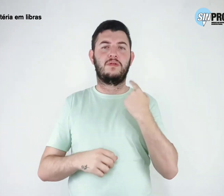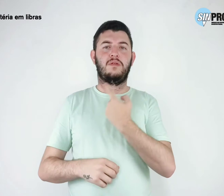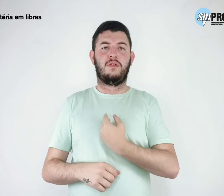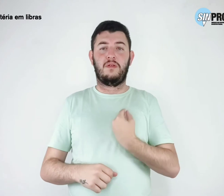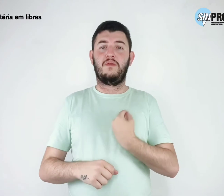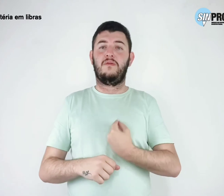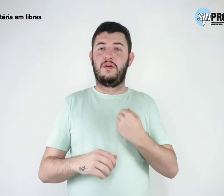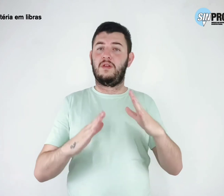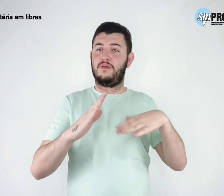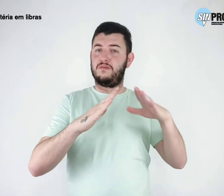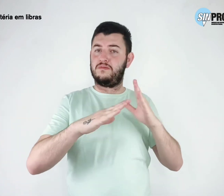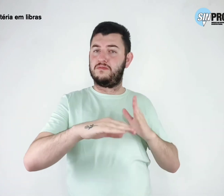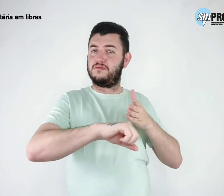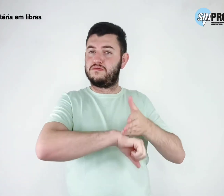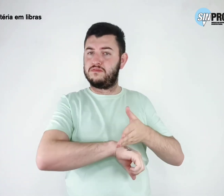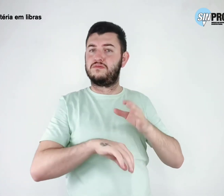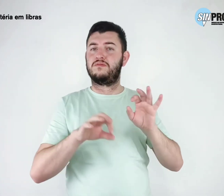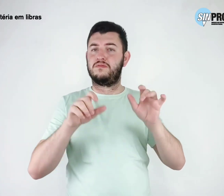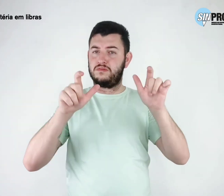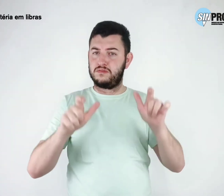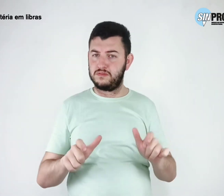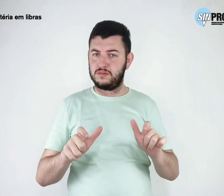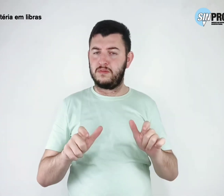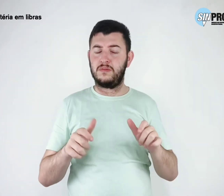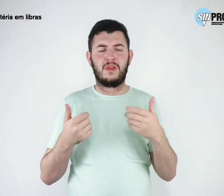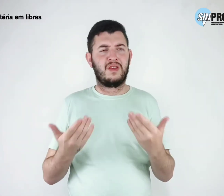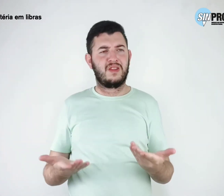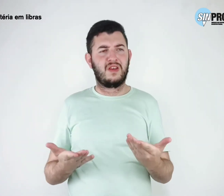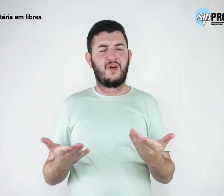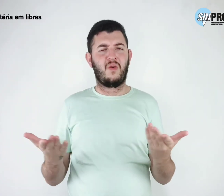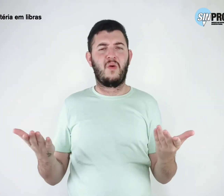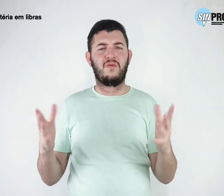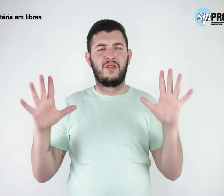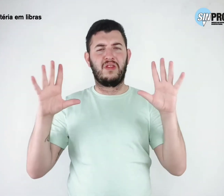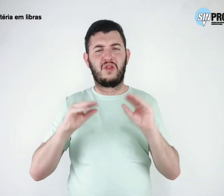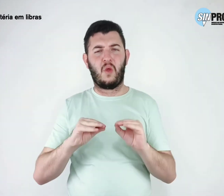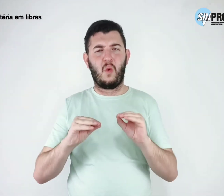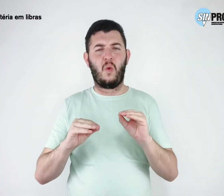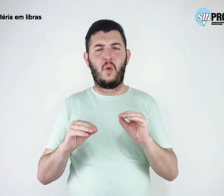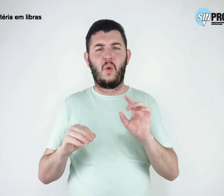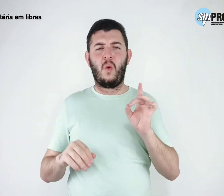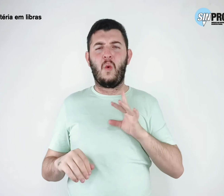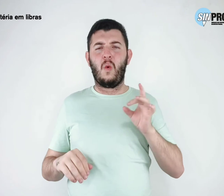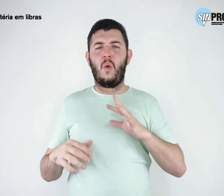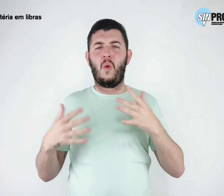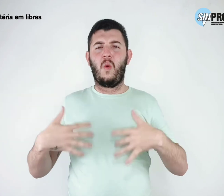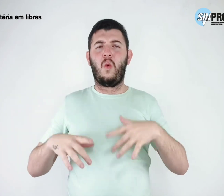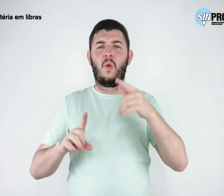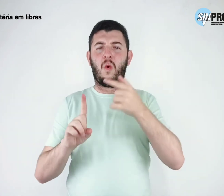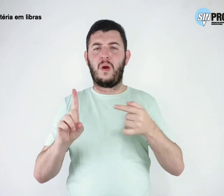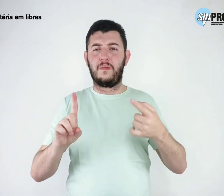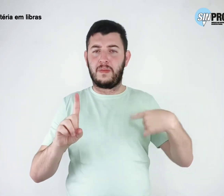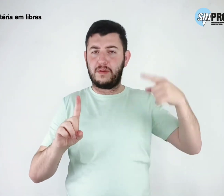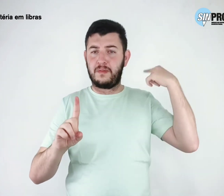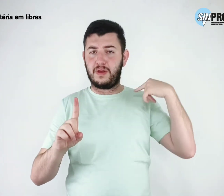podermos adentrá-los. Nessa noite de terror, na semana passada, esses espaços